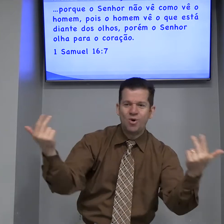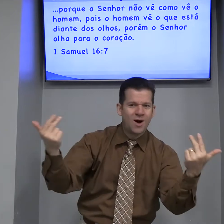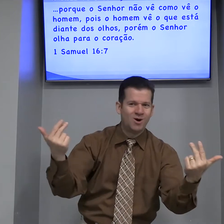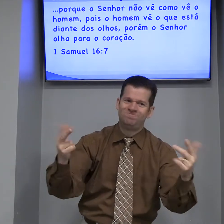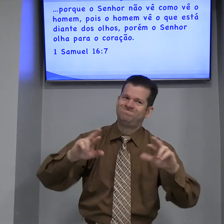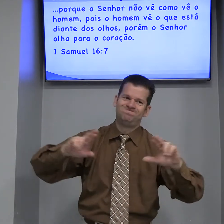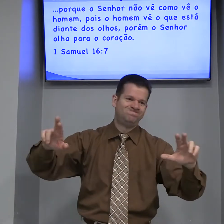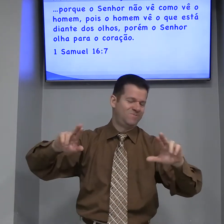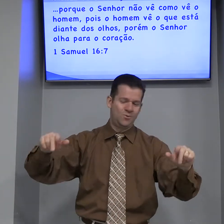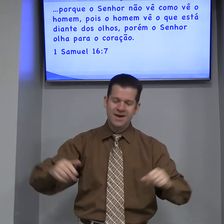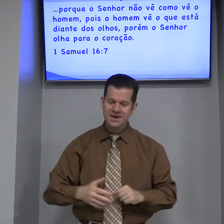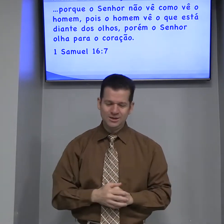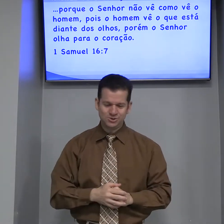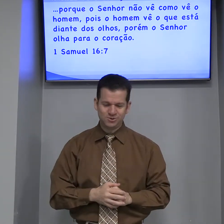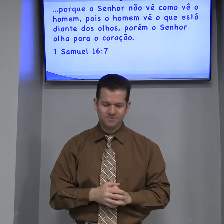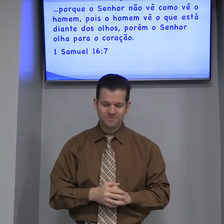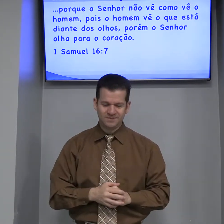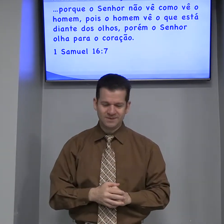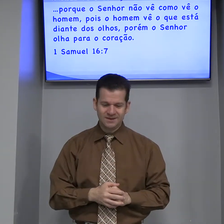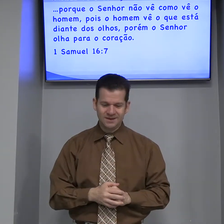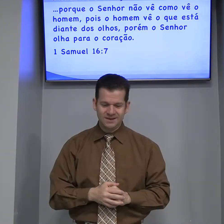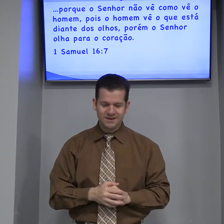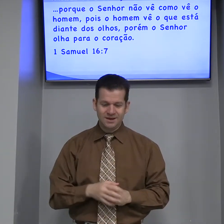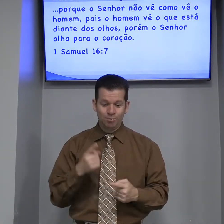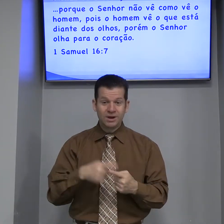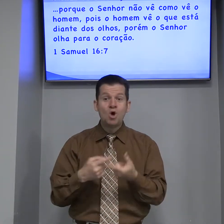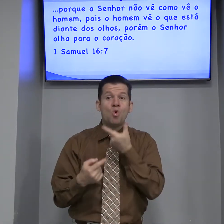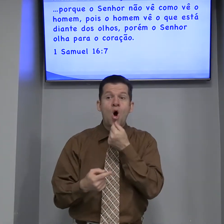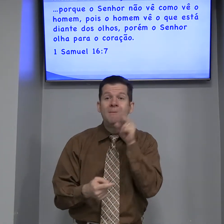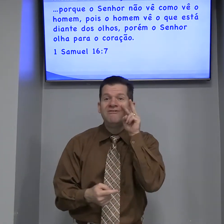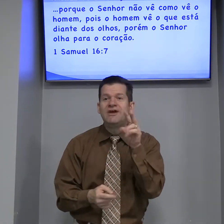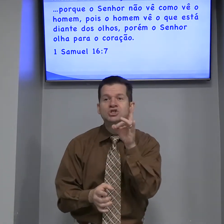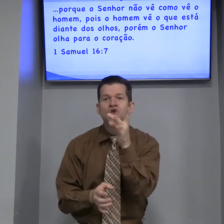igual. Não é isso. Porque o homem vê só,